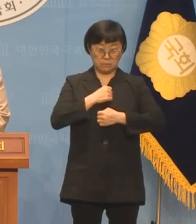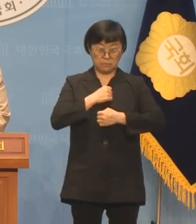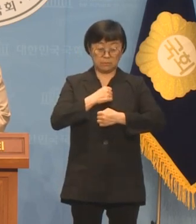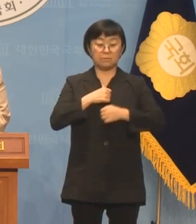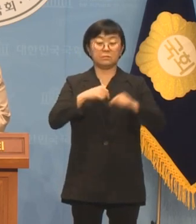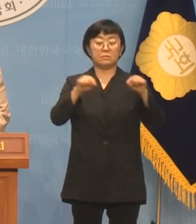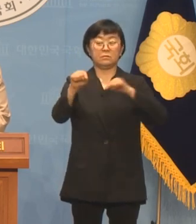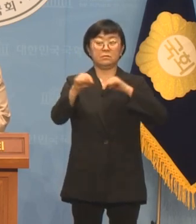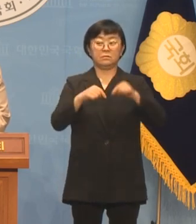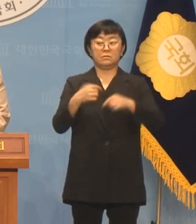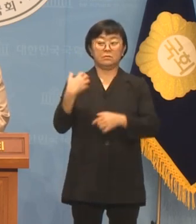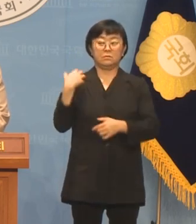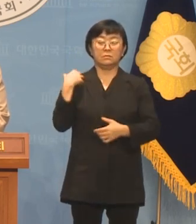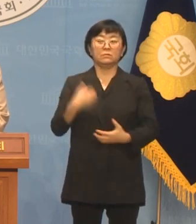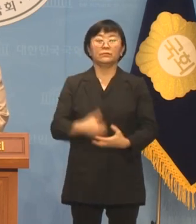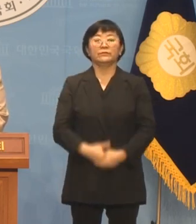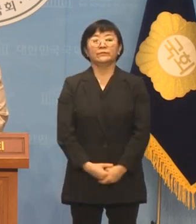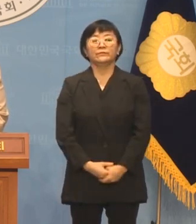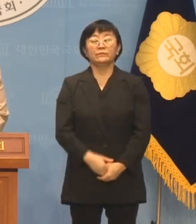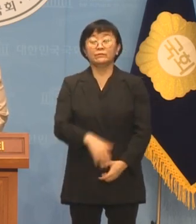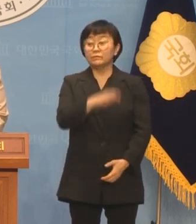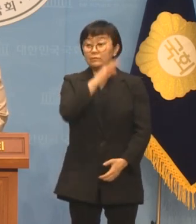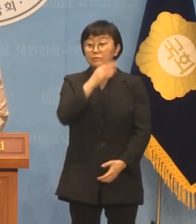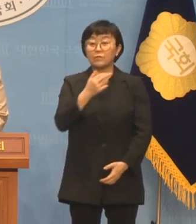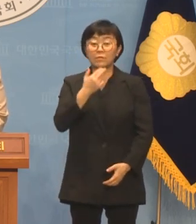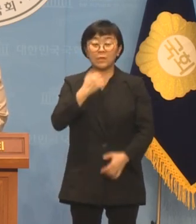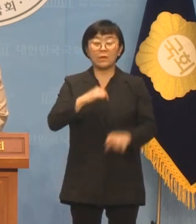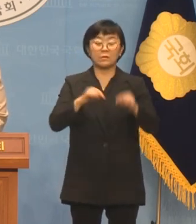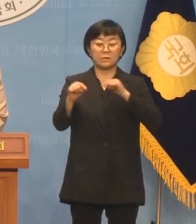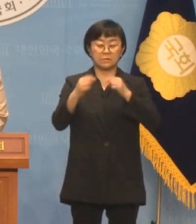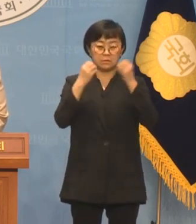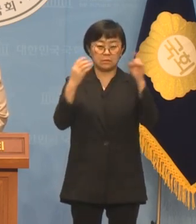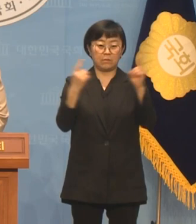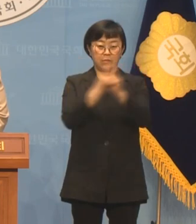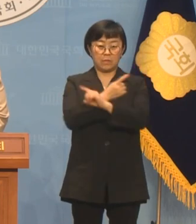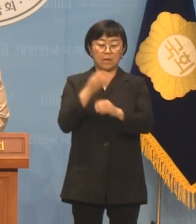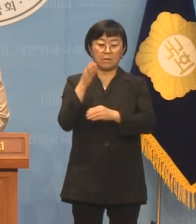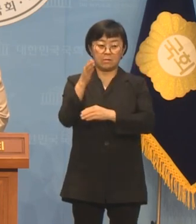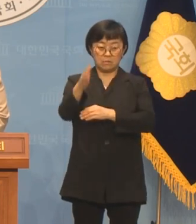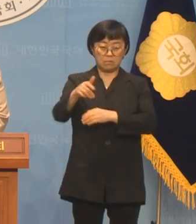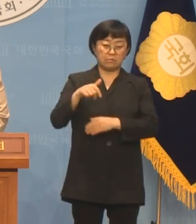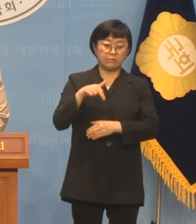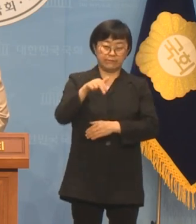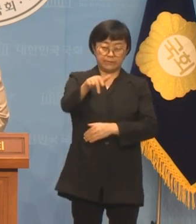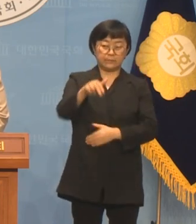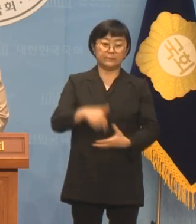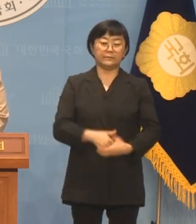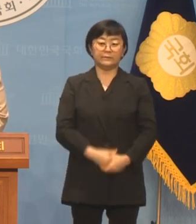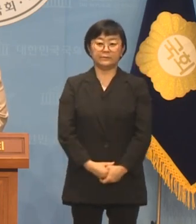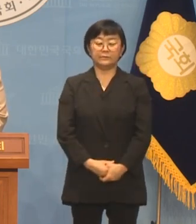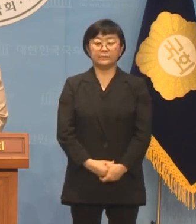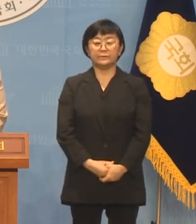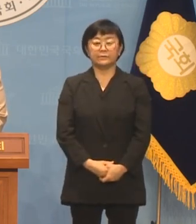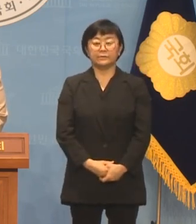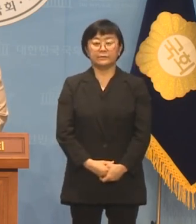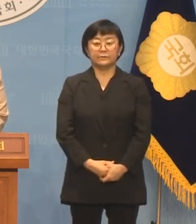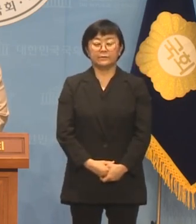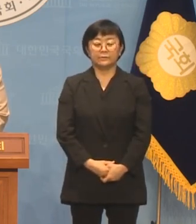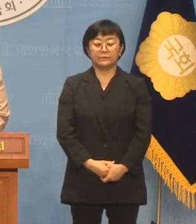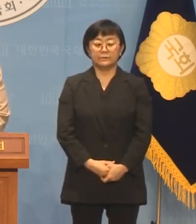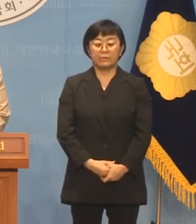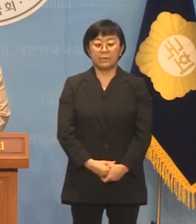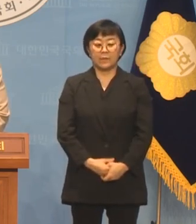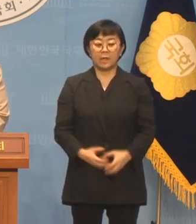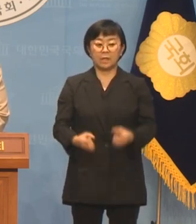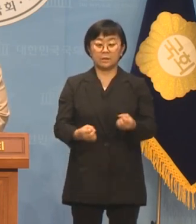정치를 하겠습니다. 부끄럽지 않은 정치개혁의 길을 우직하게 걷겠습니다.